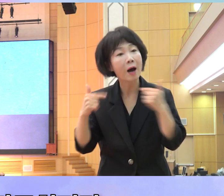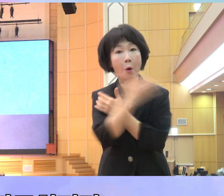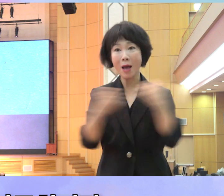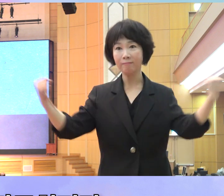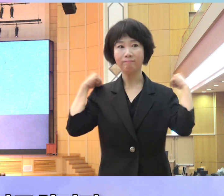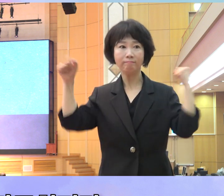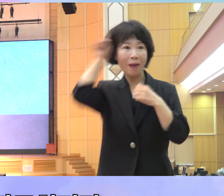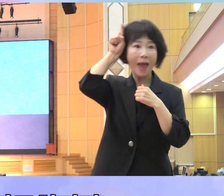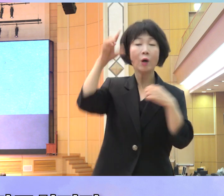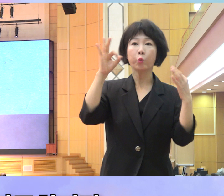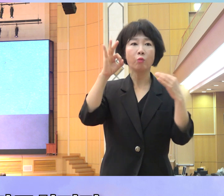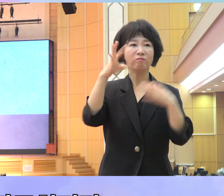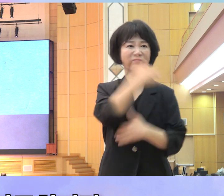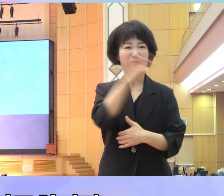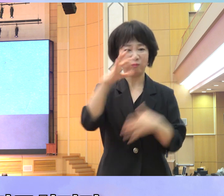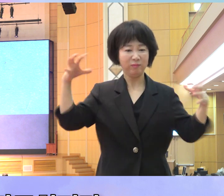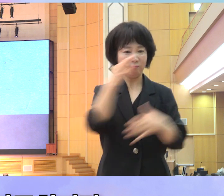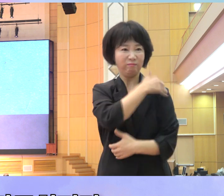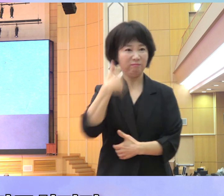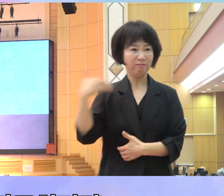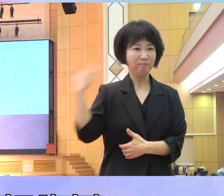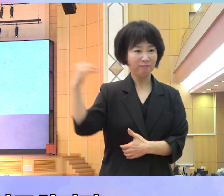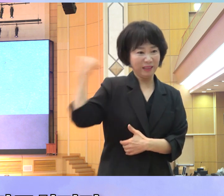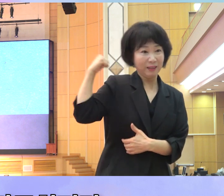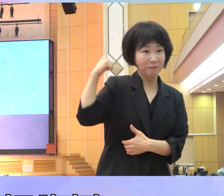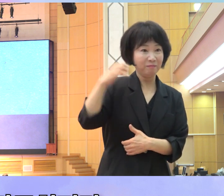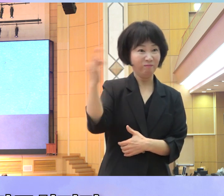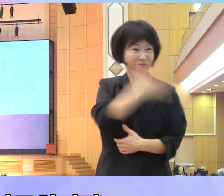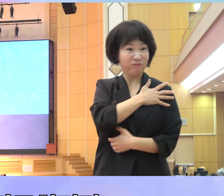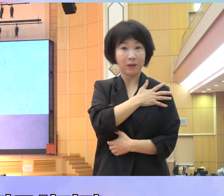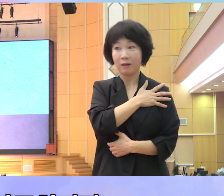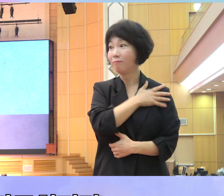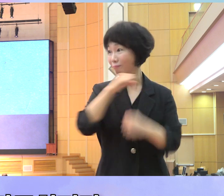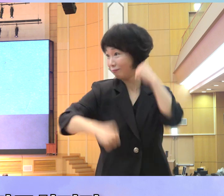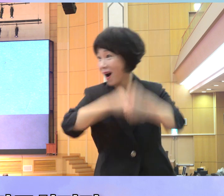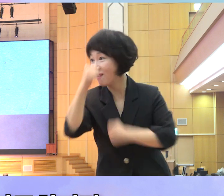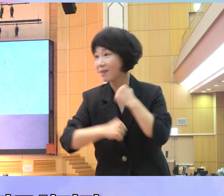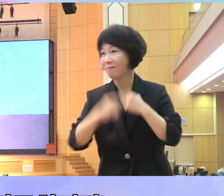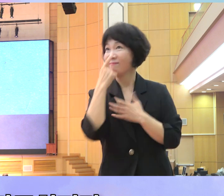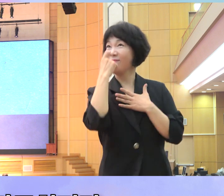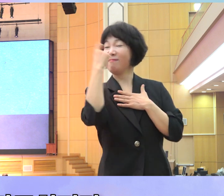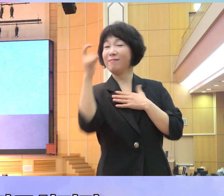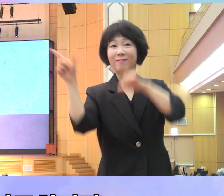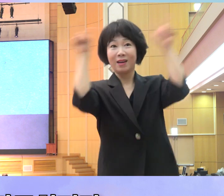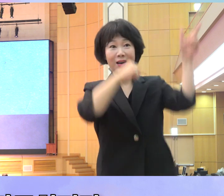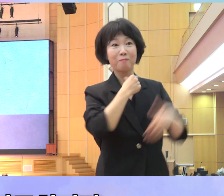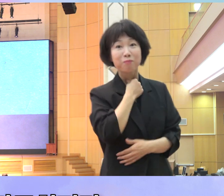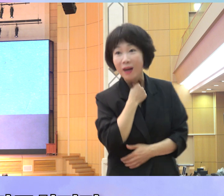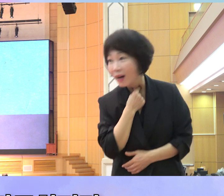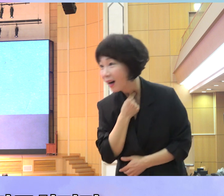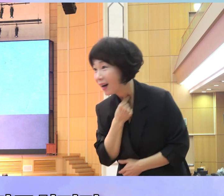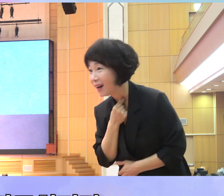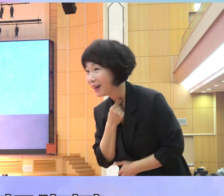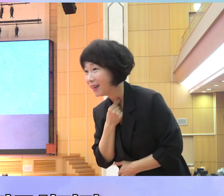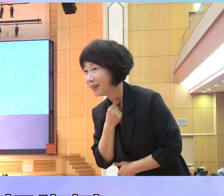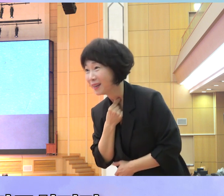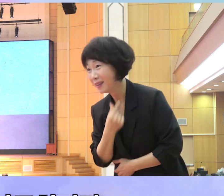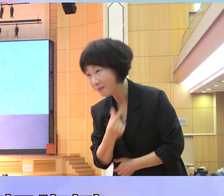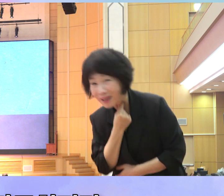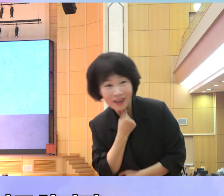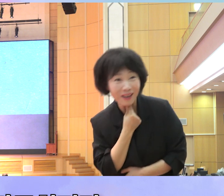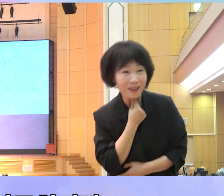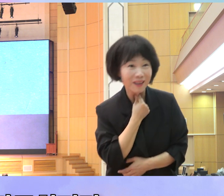체력도 좋고 돈도 많고 인생을 아주 마음껏 멋있게 살아볼 수 있을